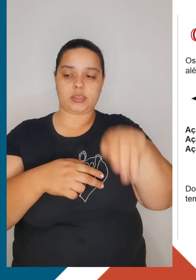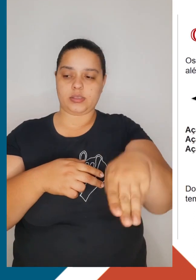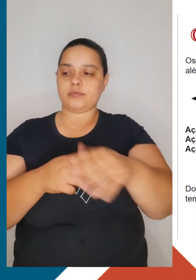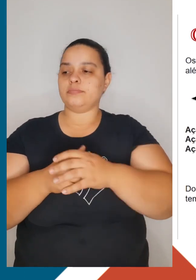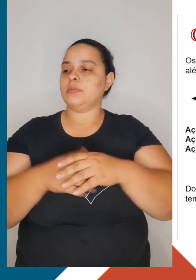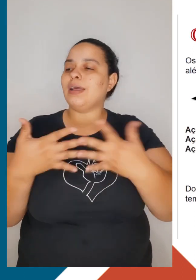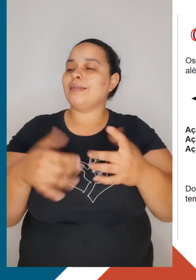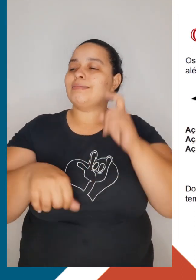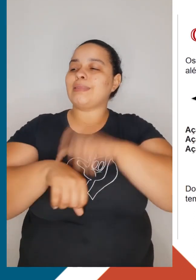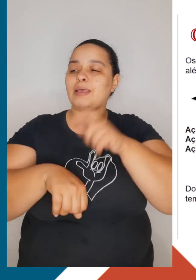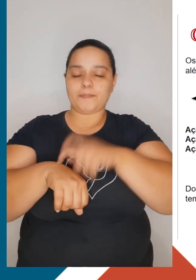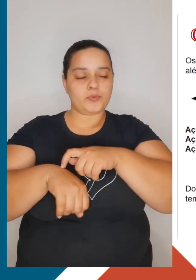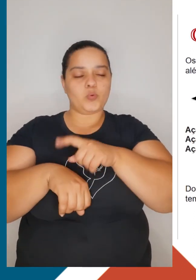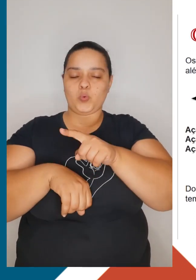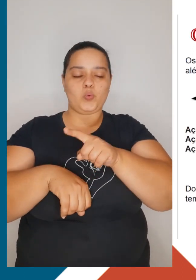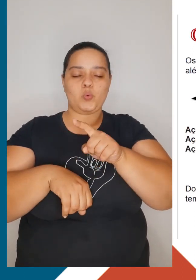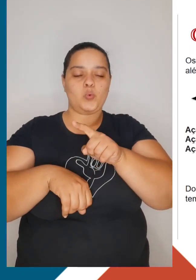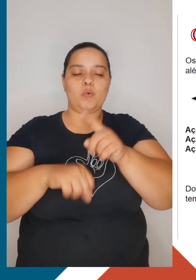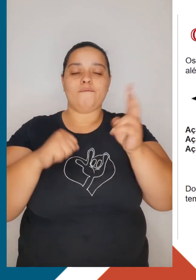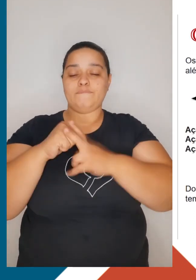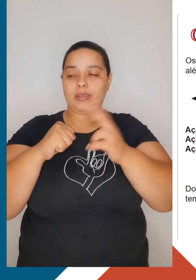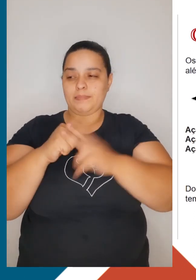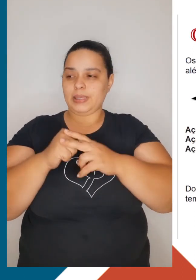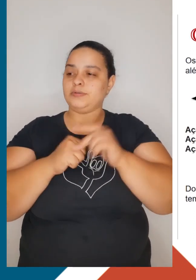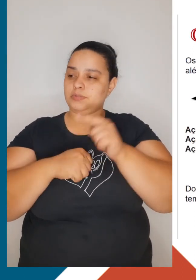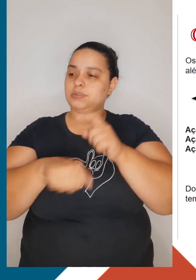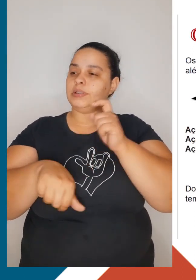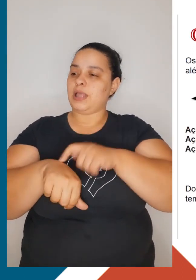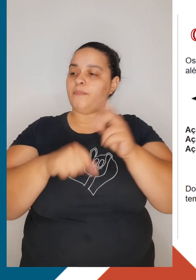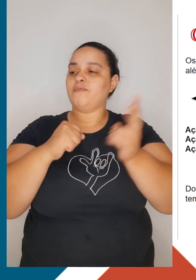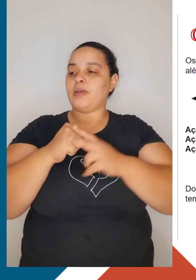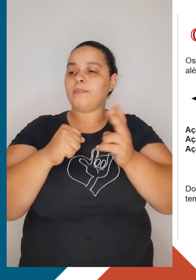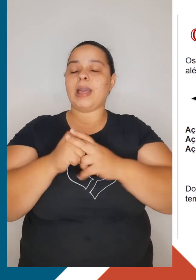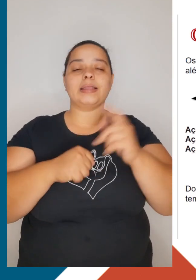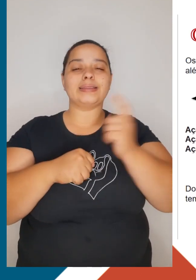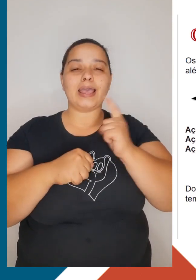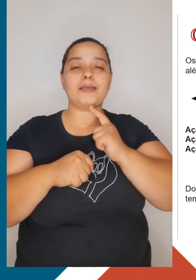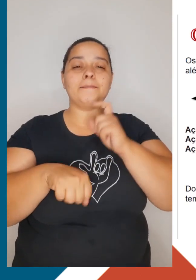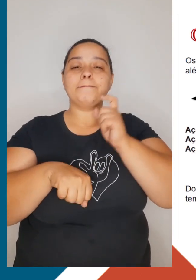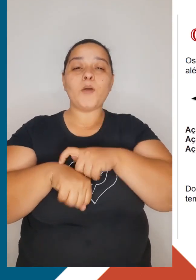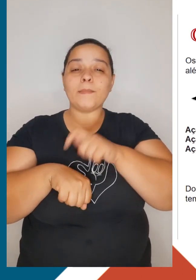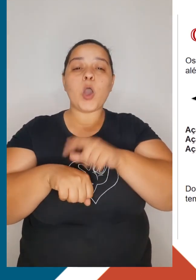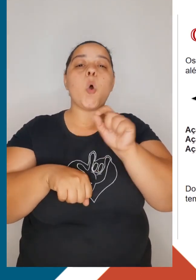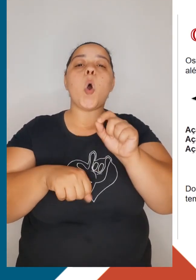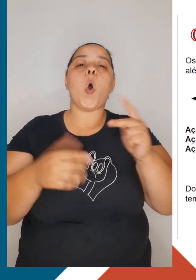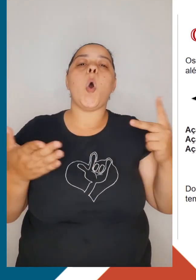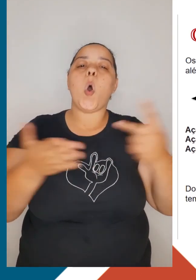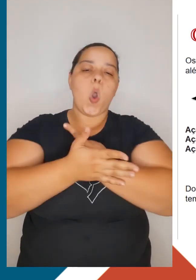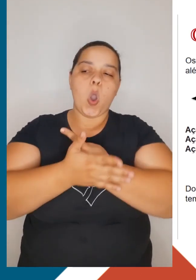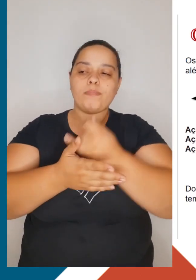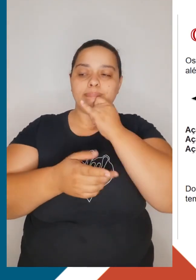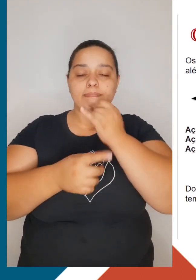tempos verbais? Como o próprio nome diz, os tempos verbais indicam o momento em que o fato